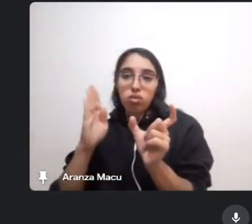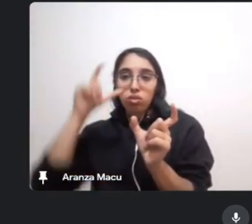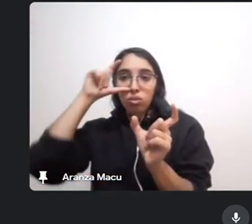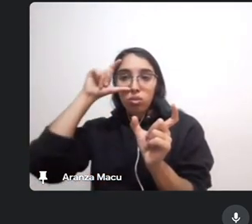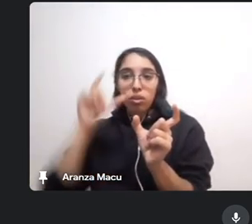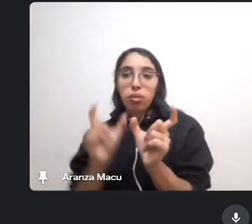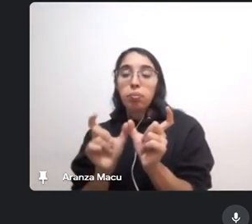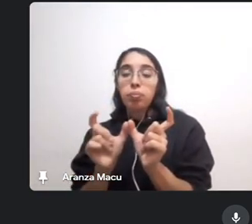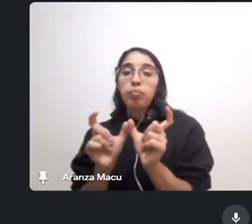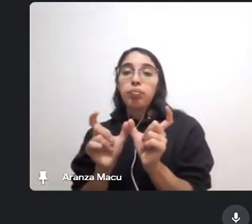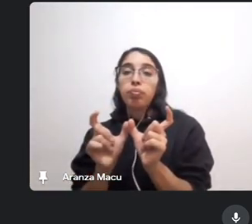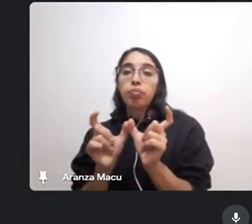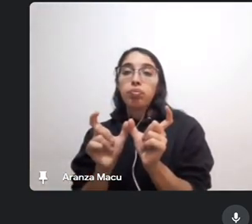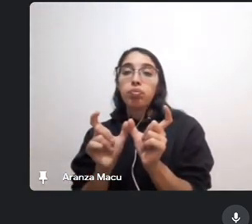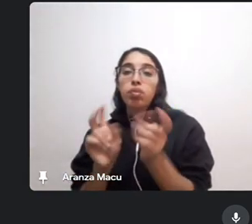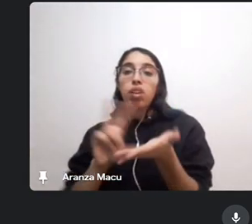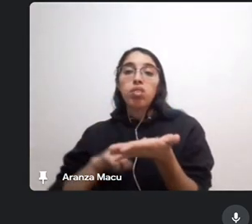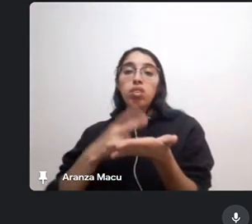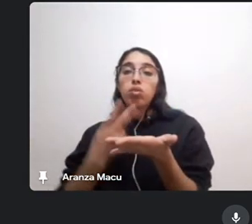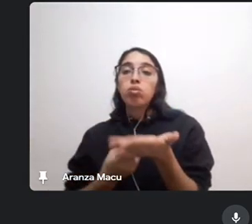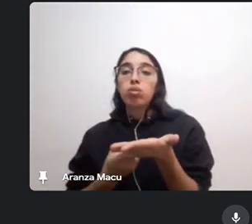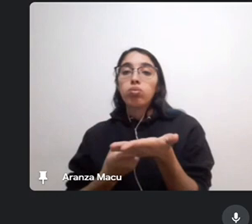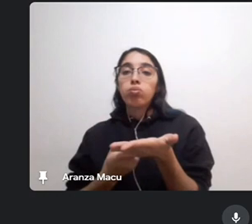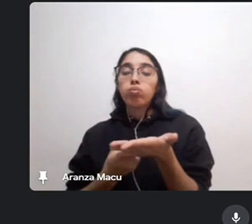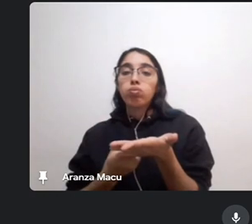se traduce como